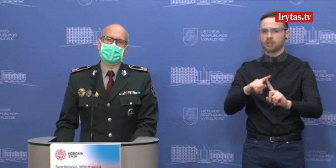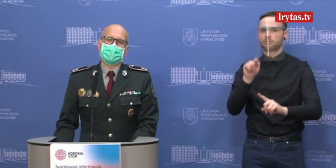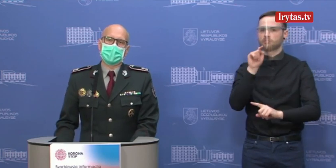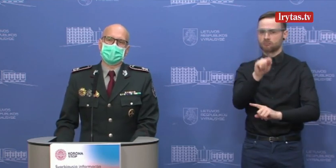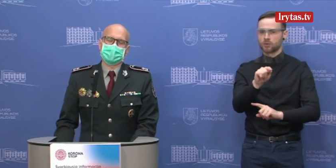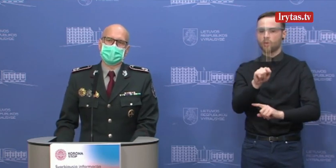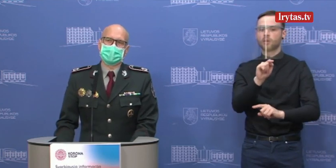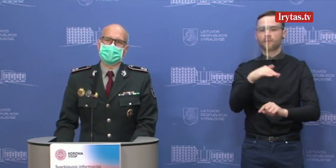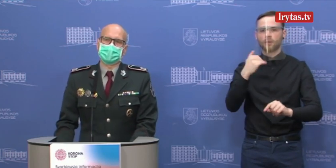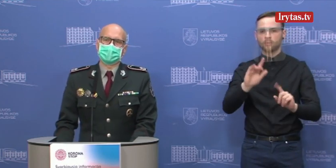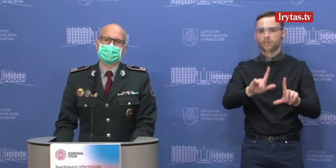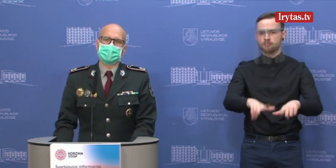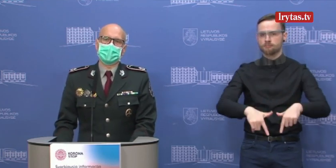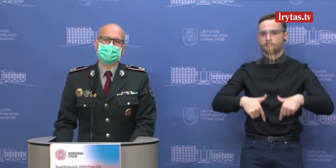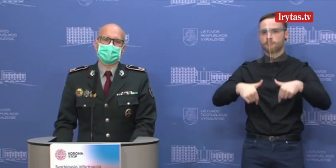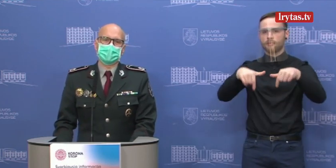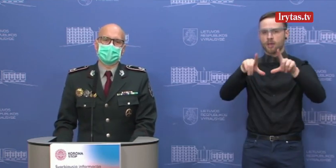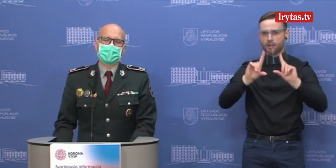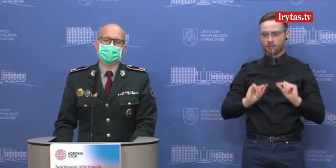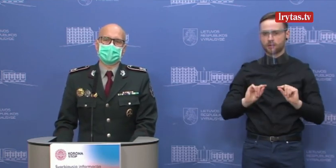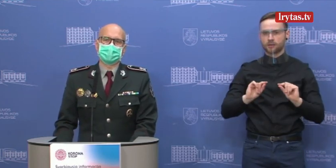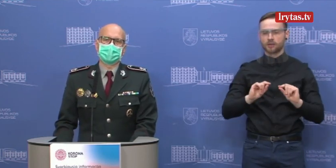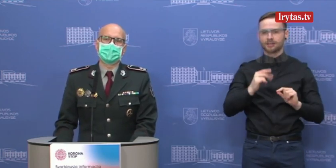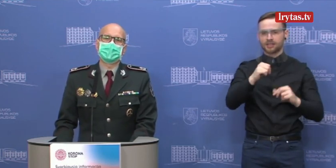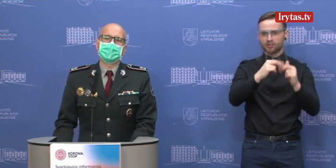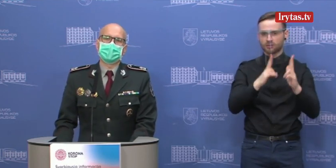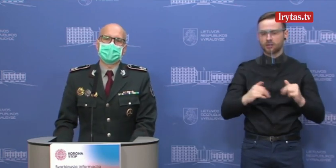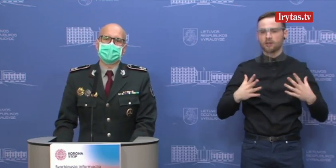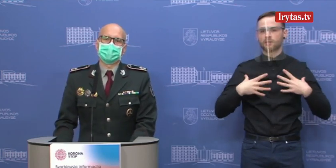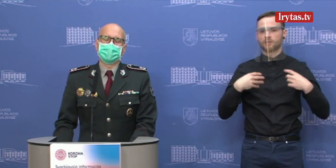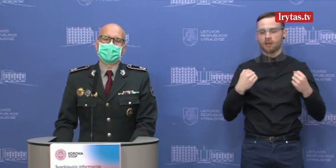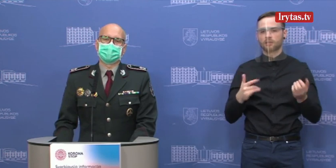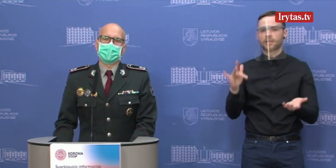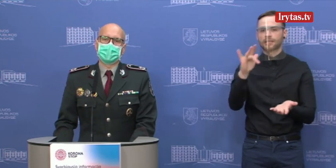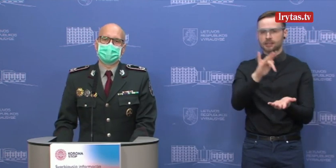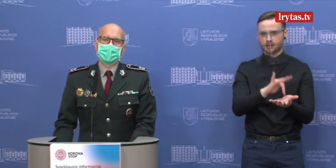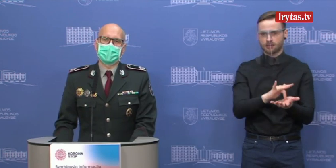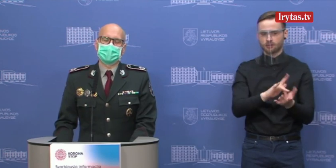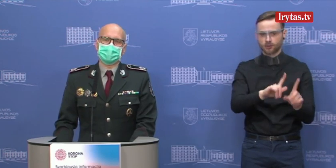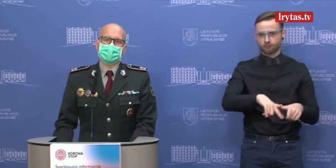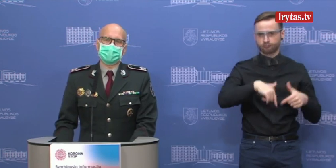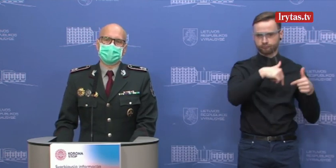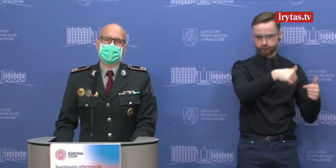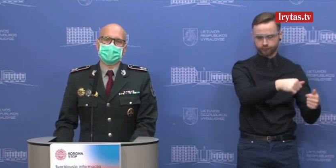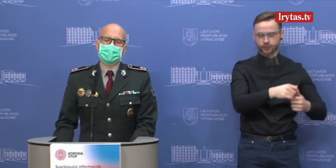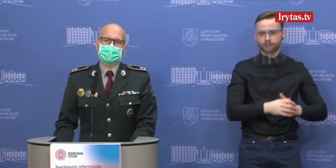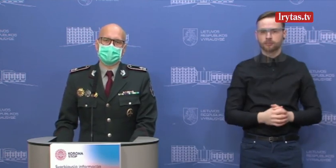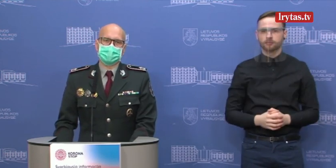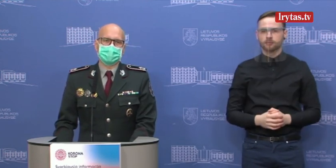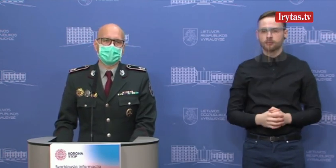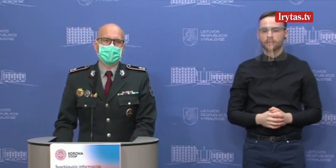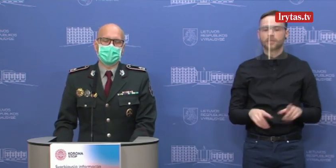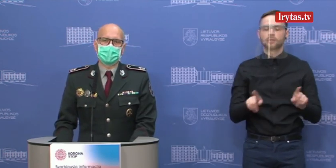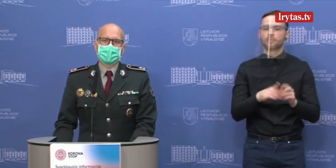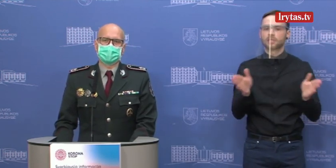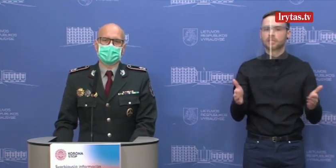tą informaciją perduos Nacionalinės visuomenės sveikatos centrui. Kaip yra žinoma, prie šitos informacinės